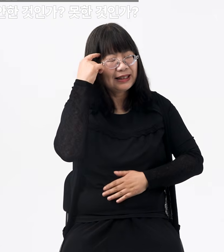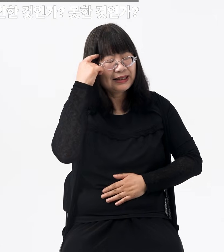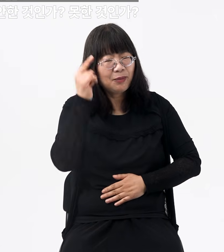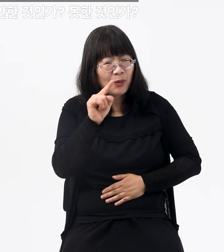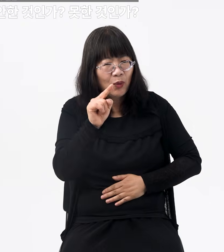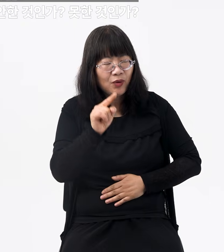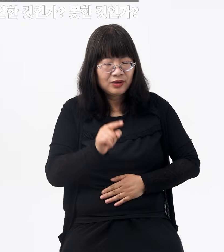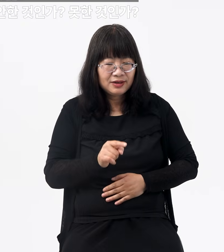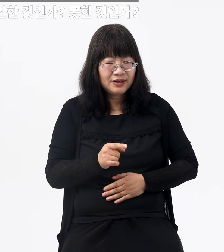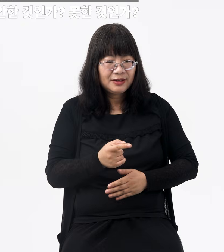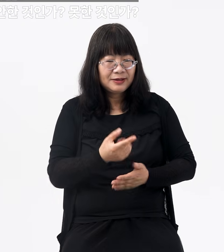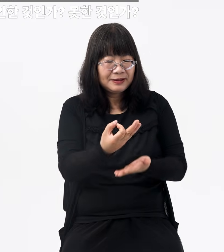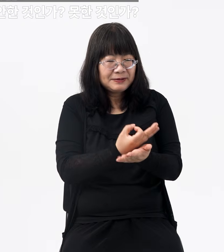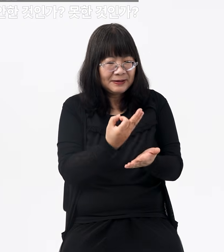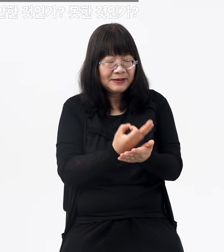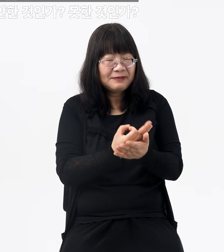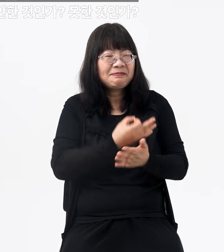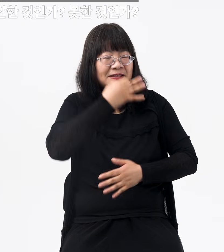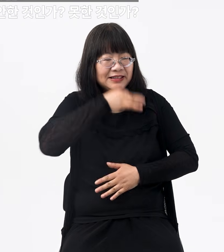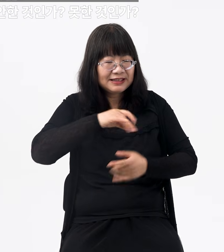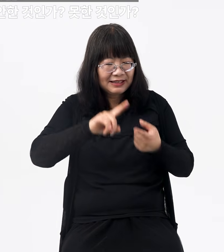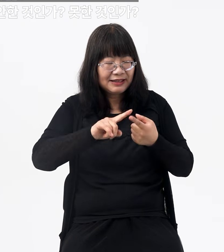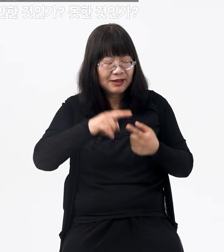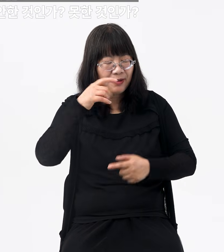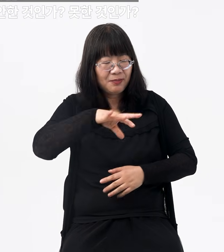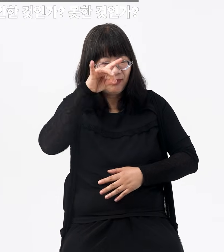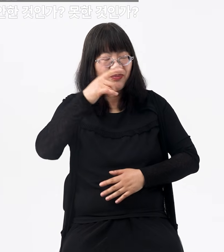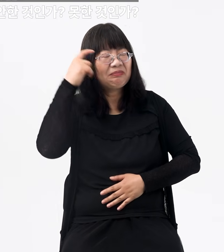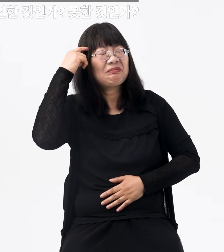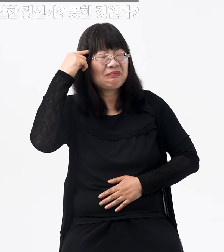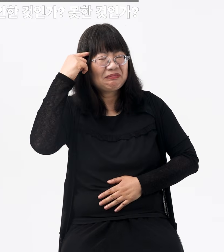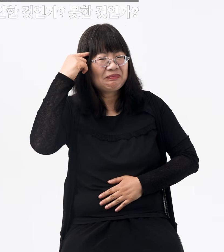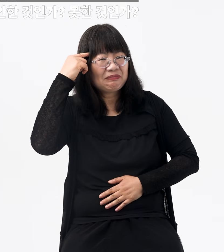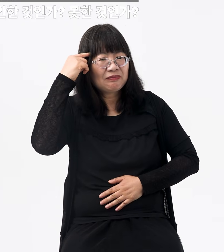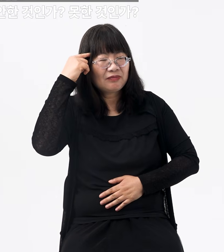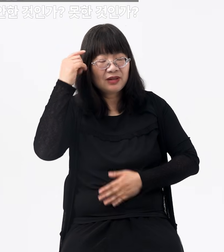가치, 이익,